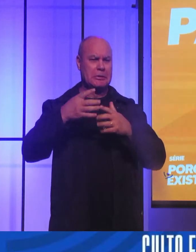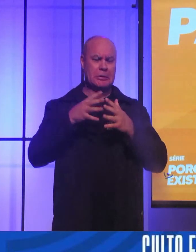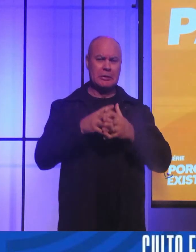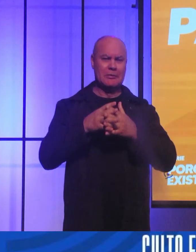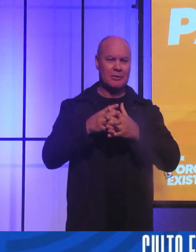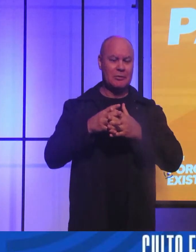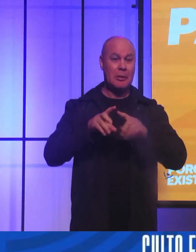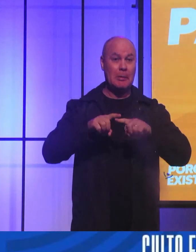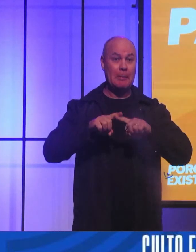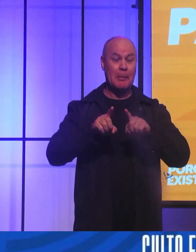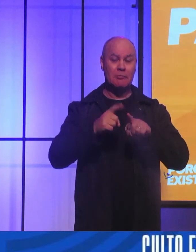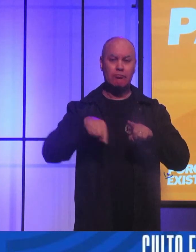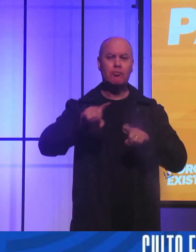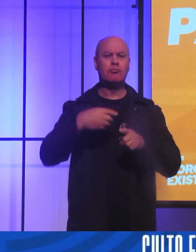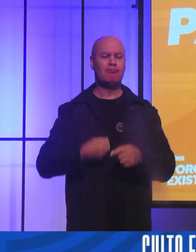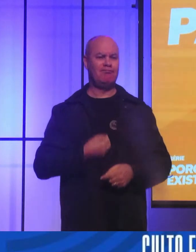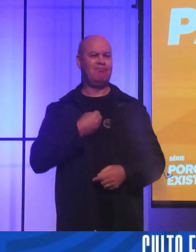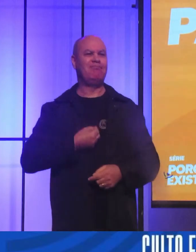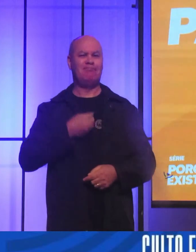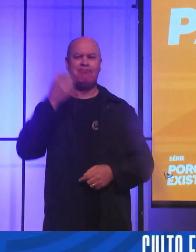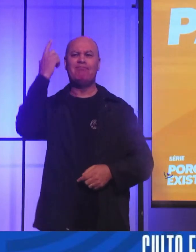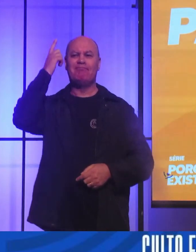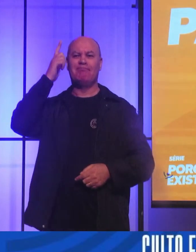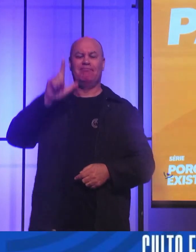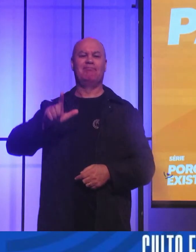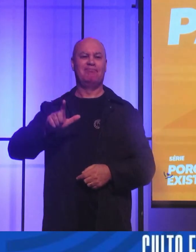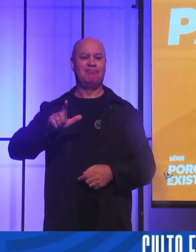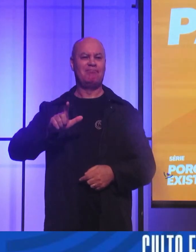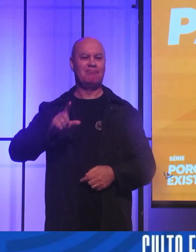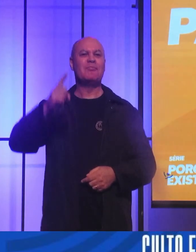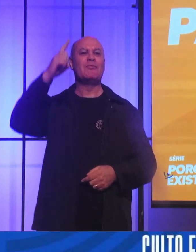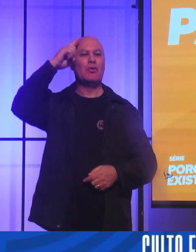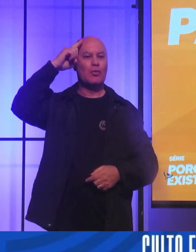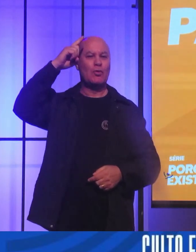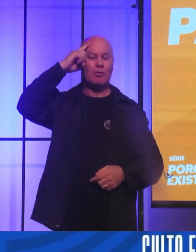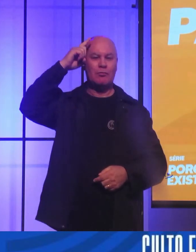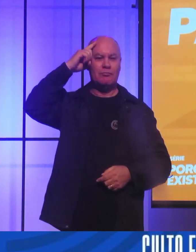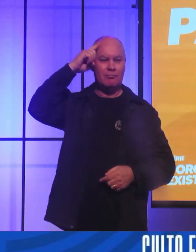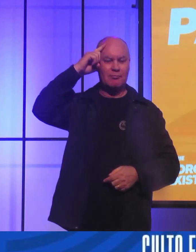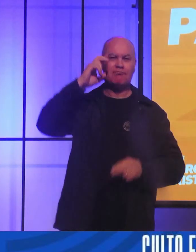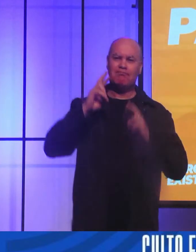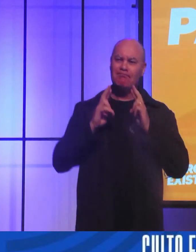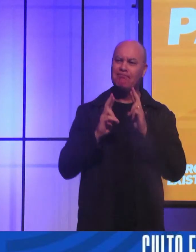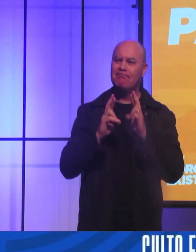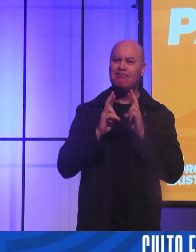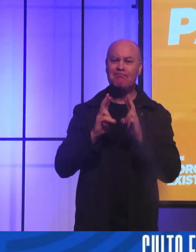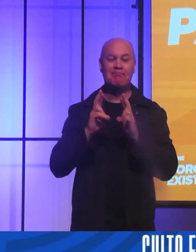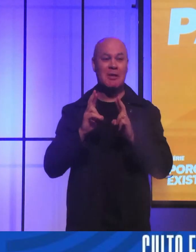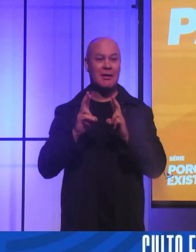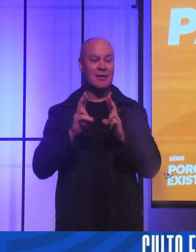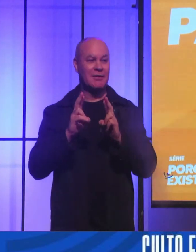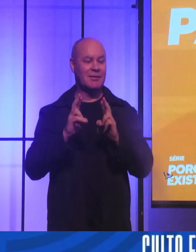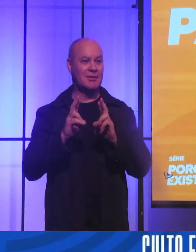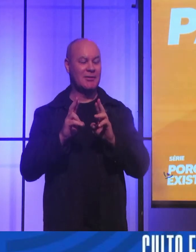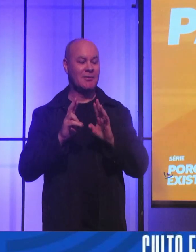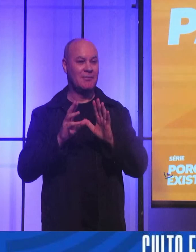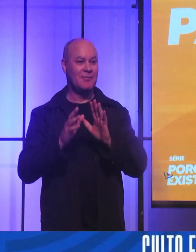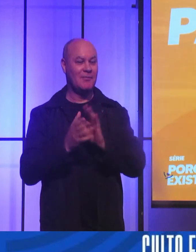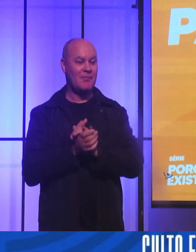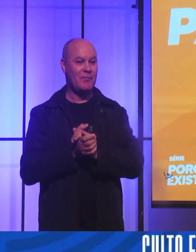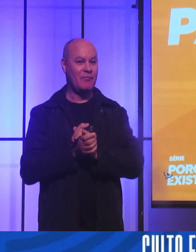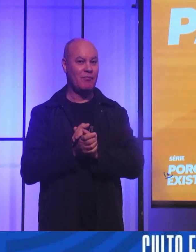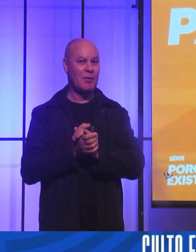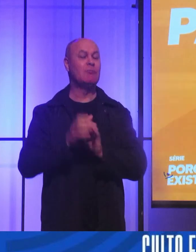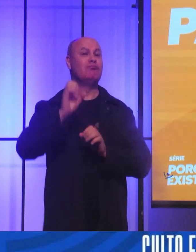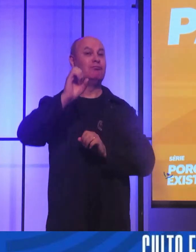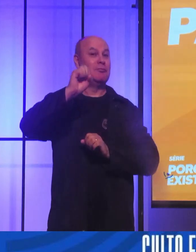CR, vivendo um dia de cada vez. E como diz assim, tem um ditado que diz assim, com um olho não sei o que, o olho